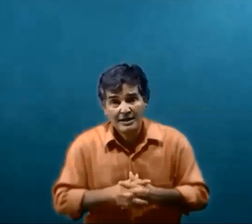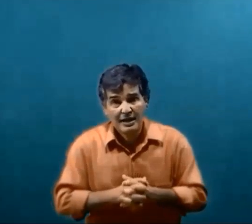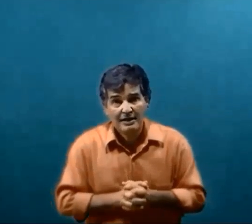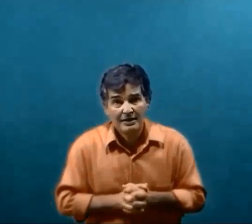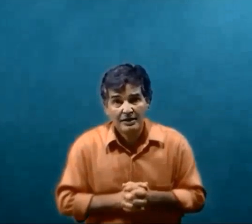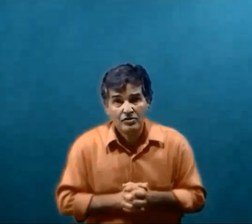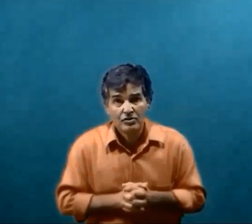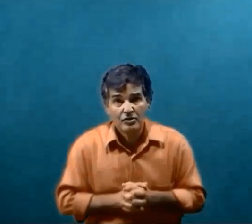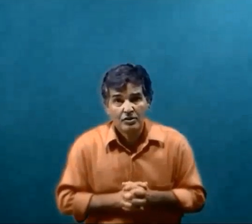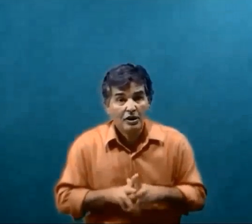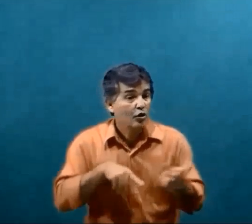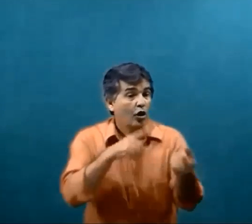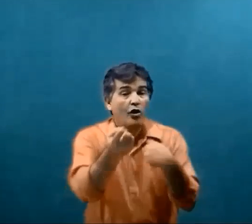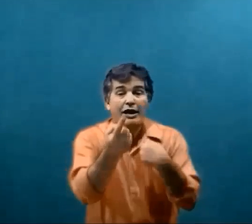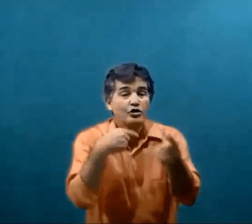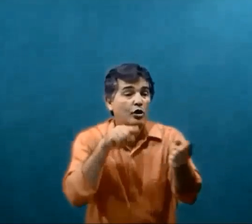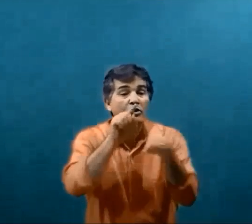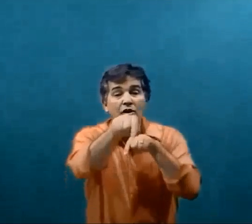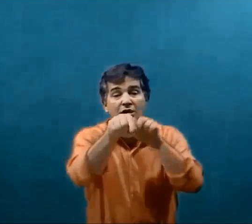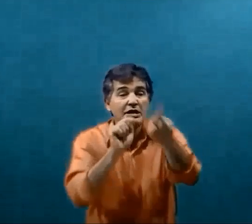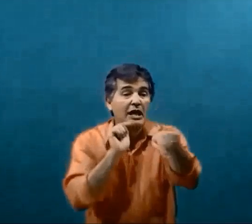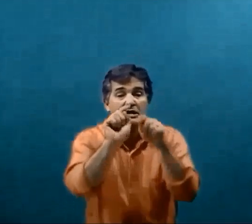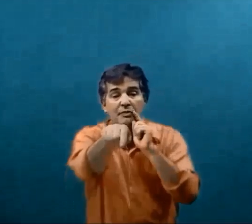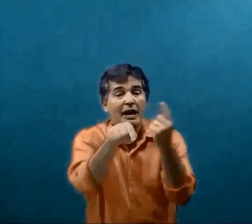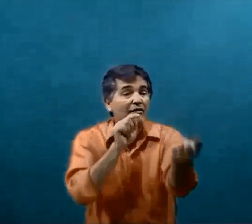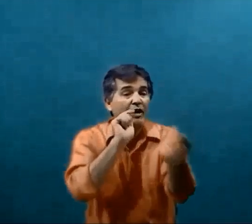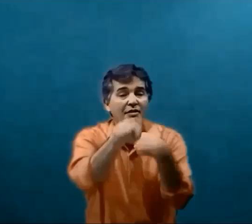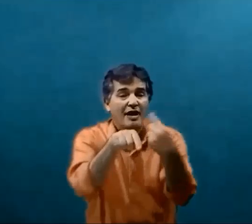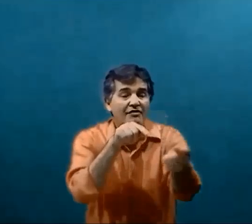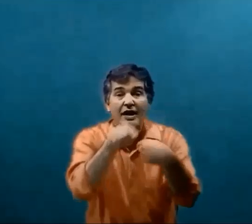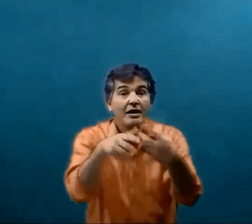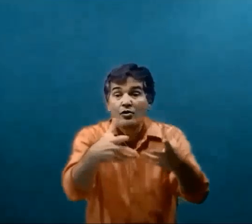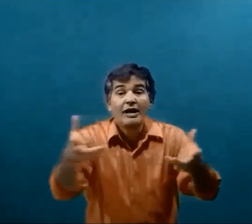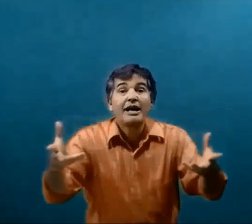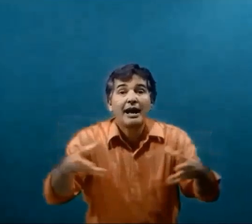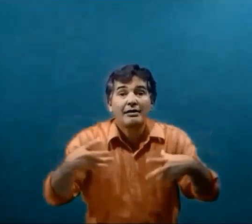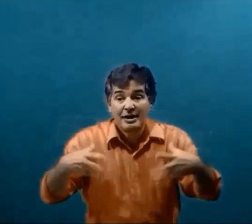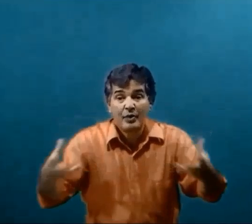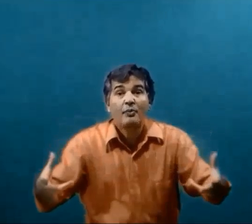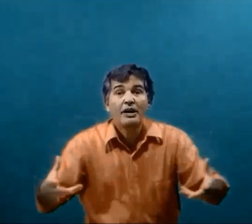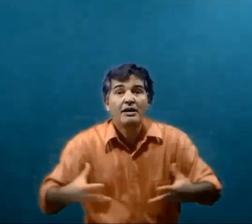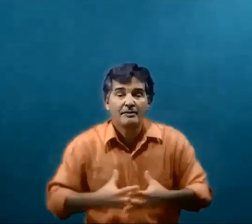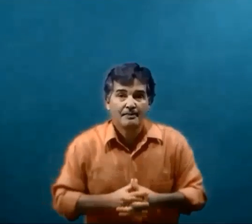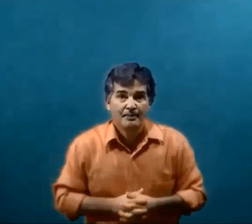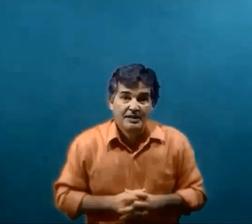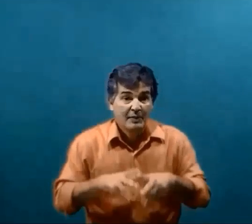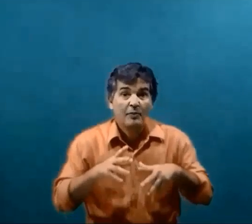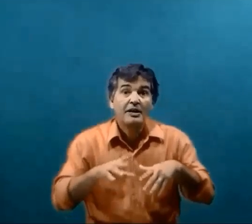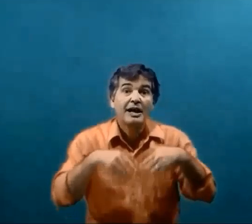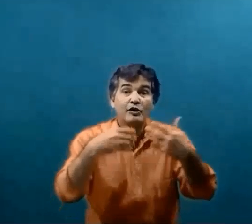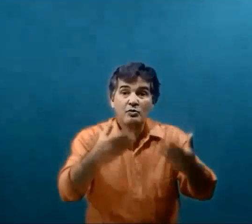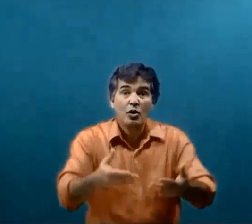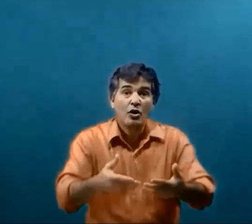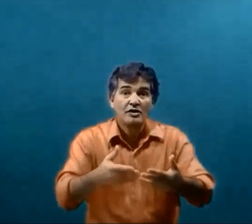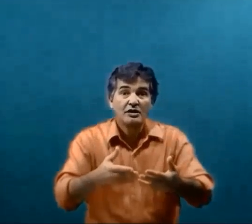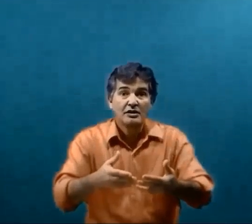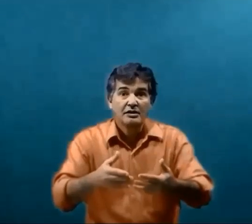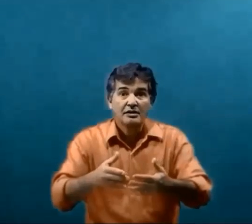conhecem nada disso. E colocar só o dedo assim, assim, para lá e vai. O que é? Se aproprie. Se aproprie da osmose,